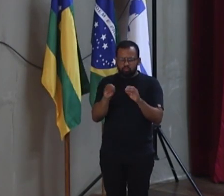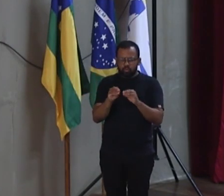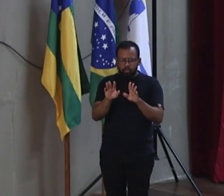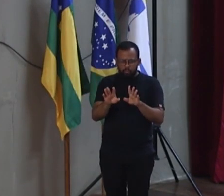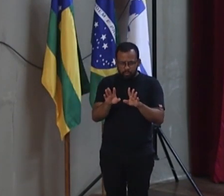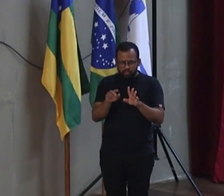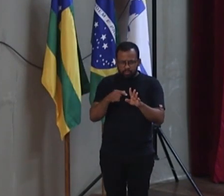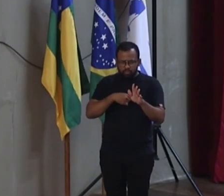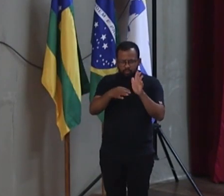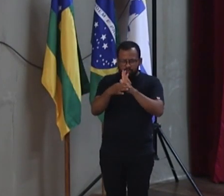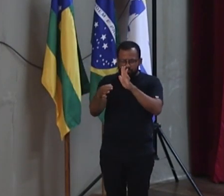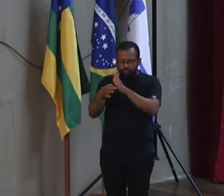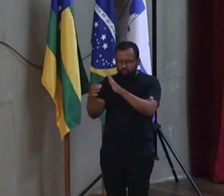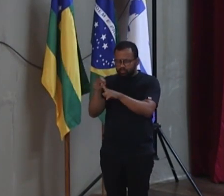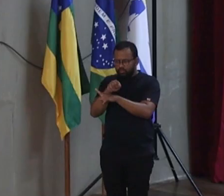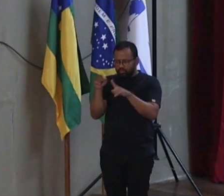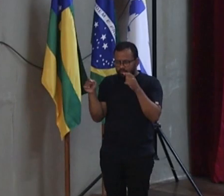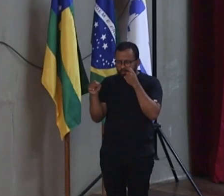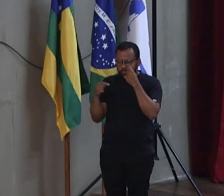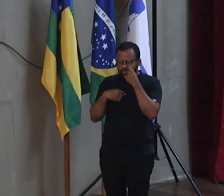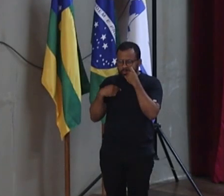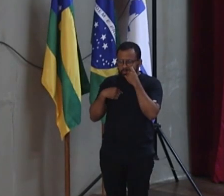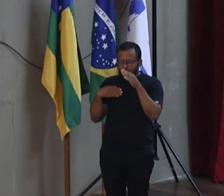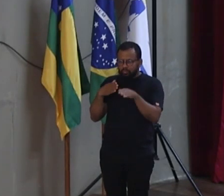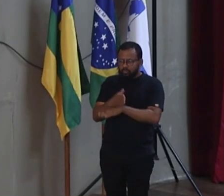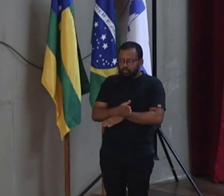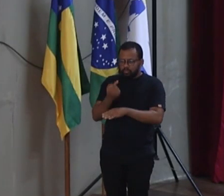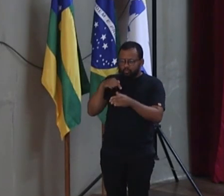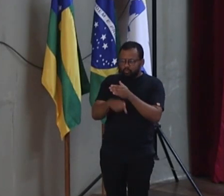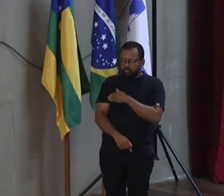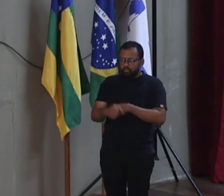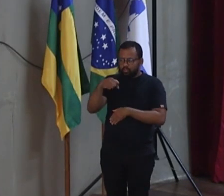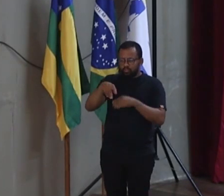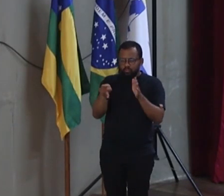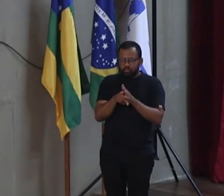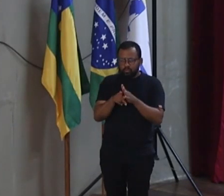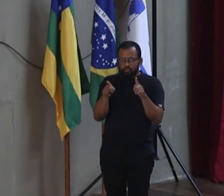já indicaria que eu entrei a fundo nisso daqui